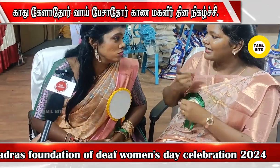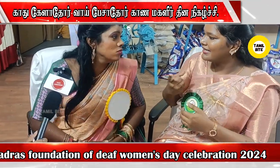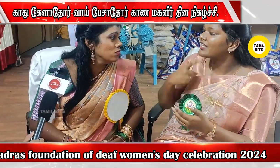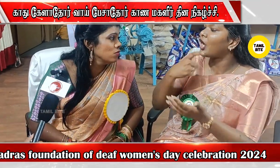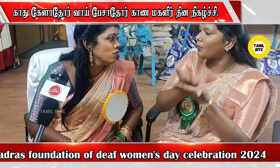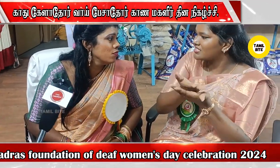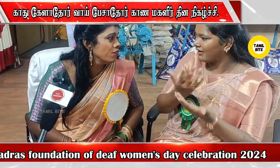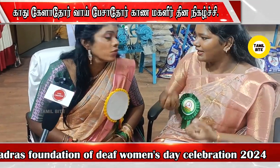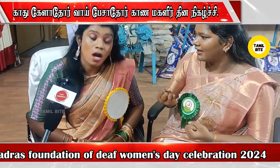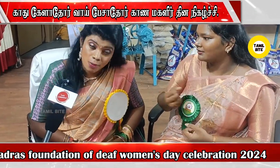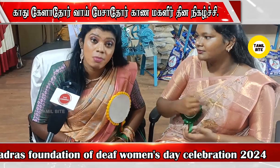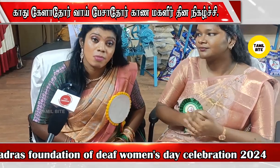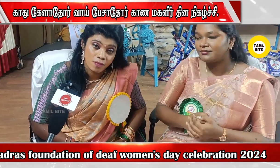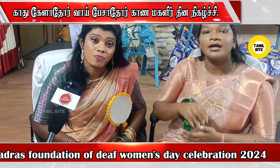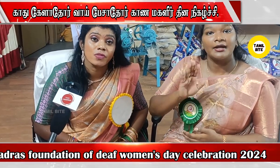ini ada request berkirim. Mama, mama.